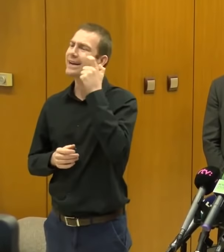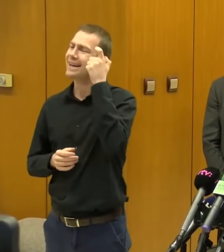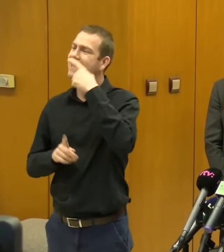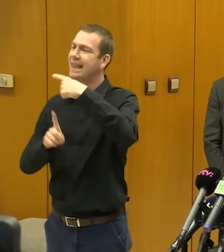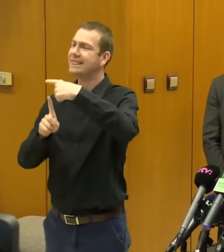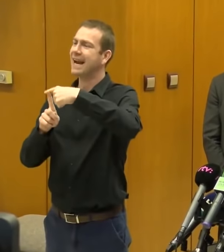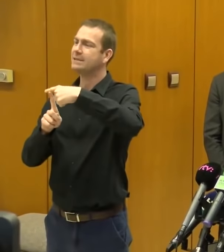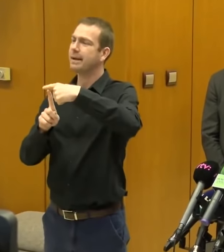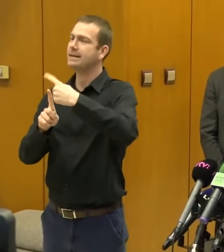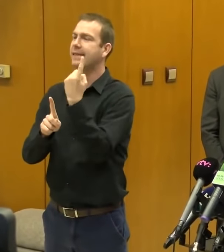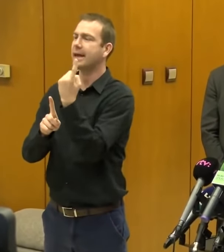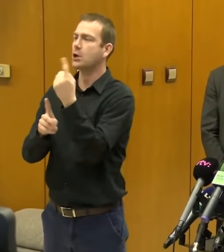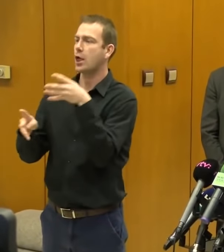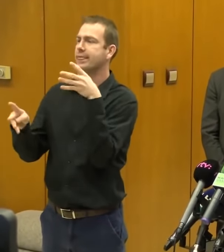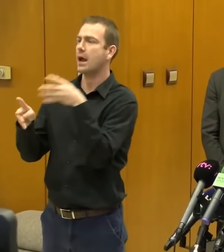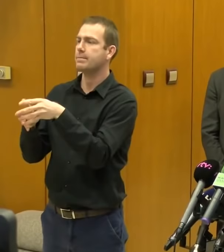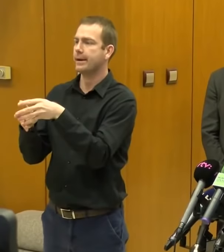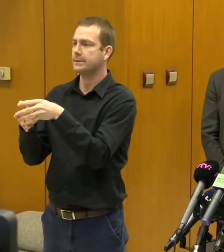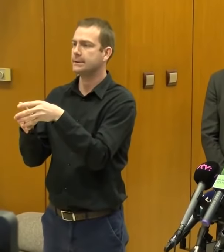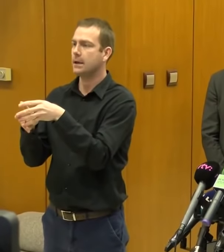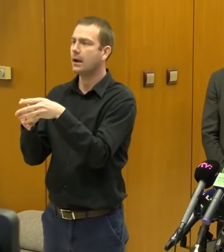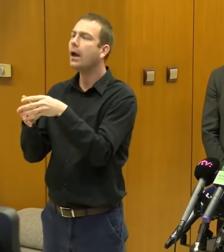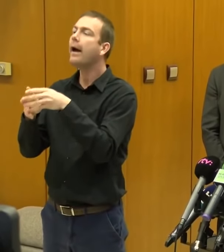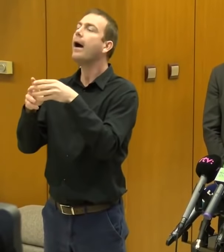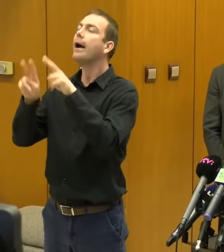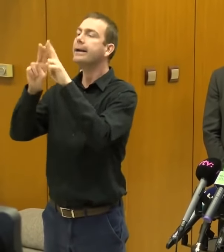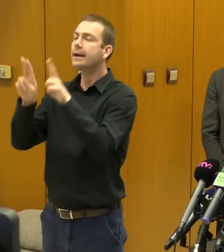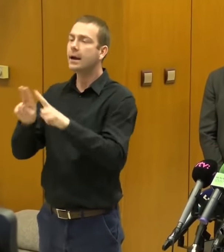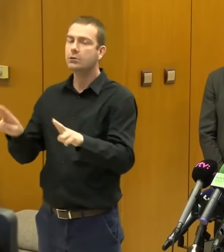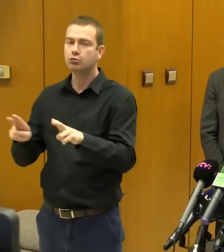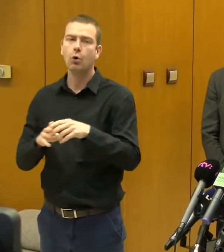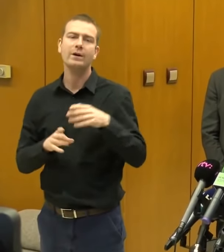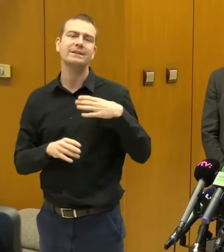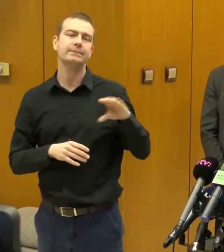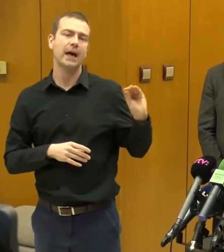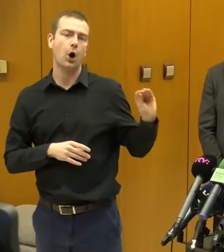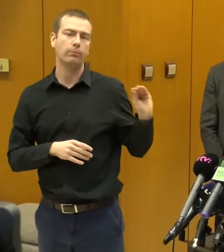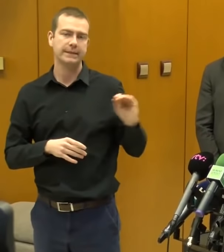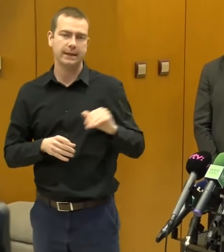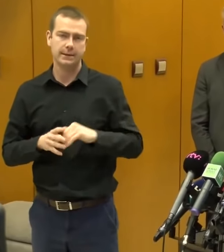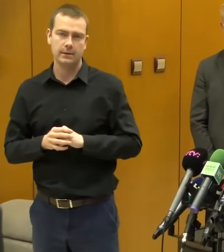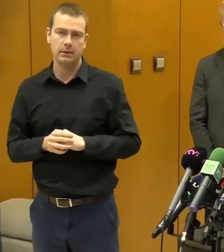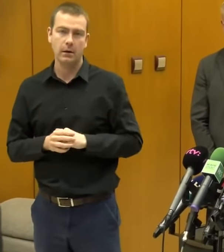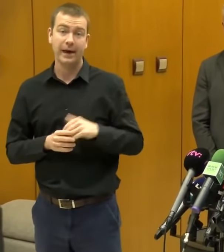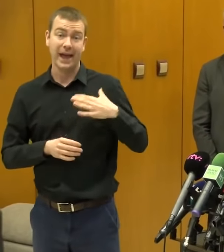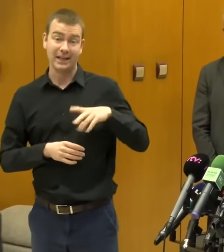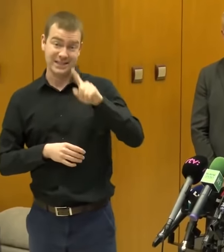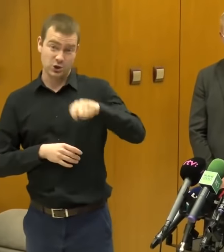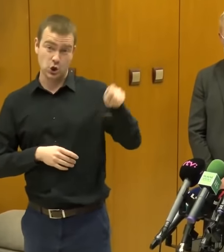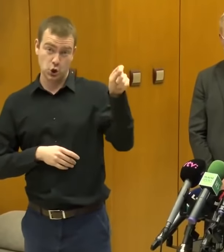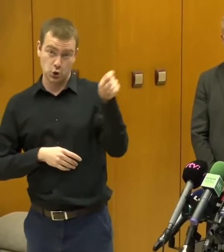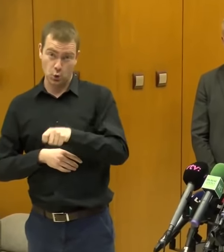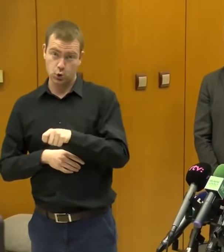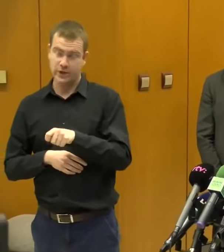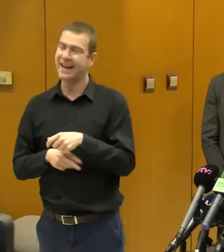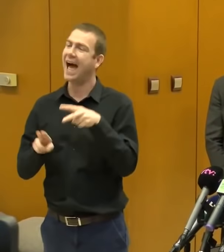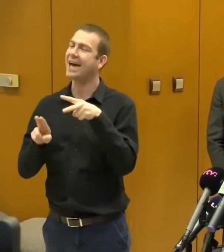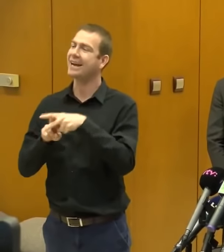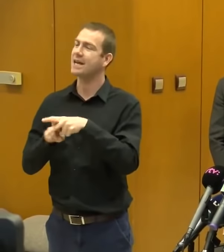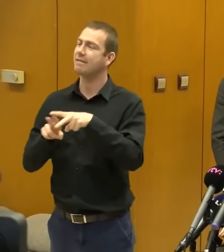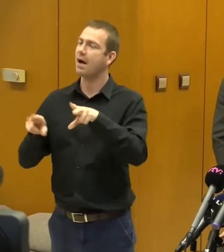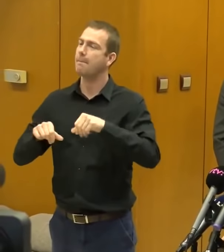kritizuje bývalého premiéra súvislosti s rezervou, ktorú minú. Takže moja otázka znie, že či vy plánujete napríklad zrušiť rezervu premiéra, keďže tam teda